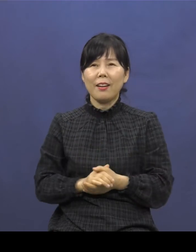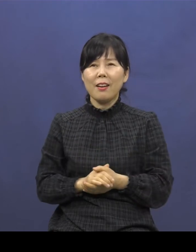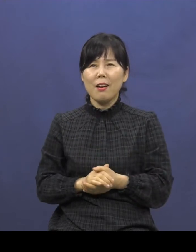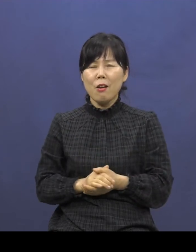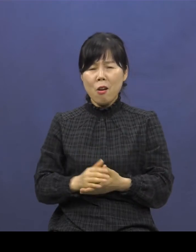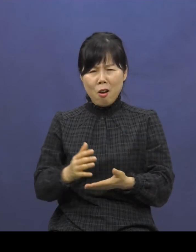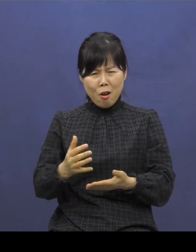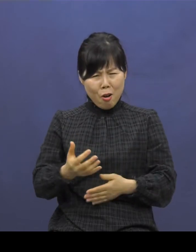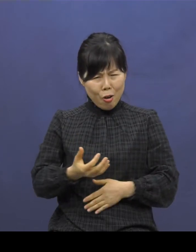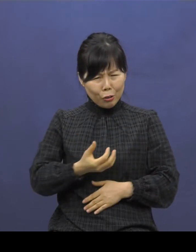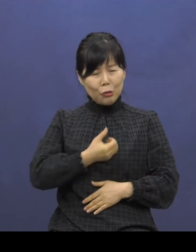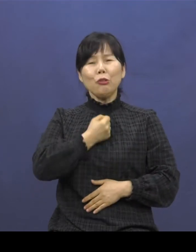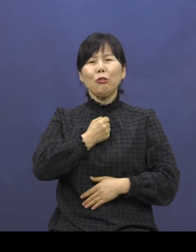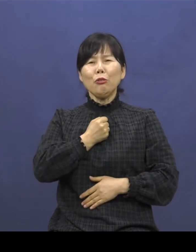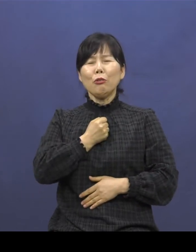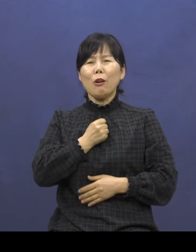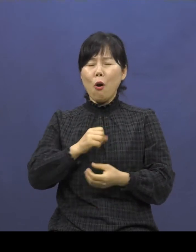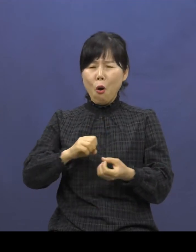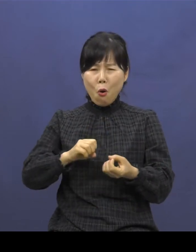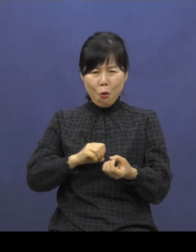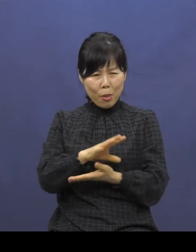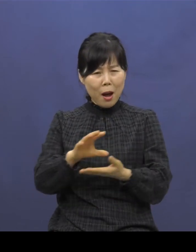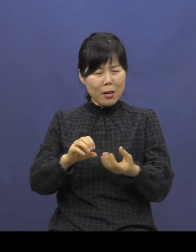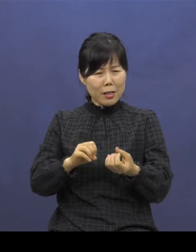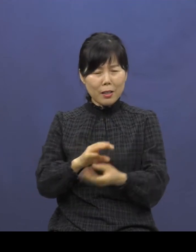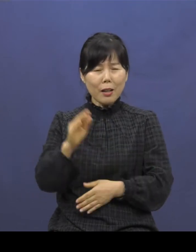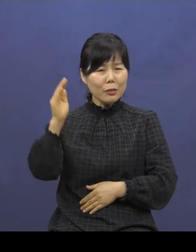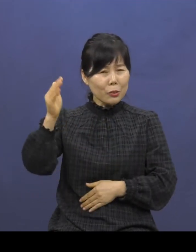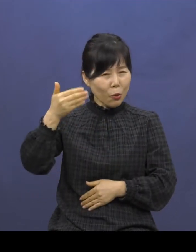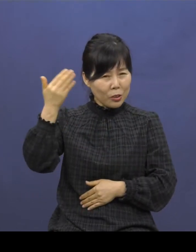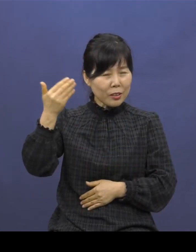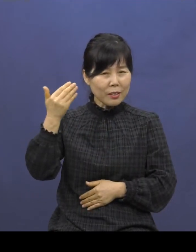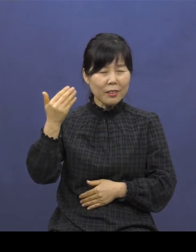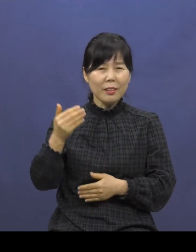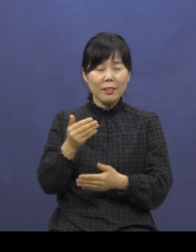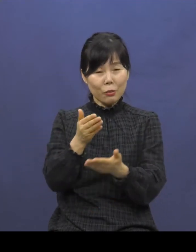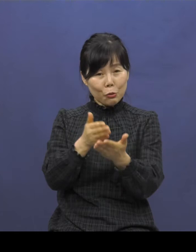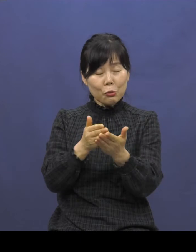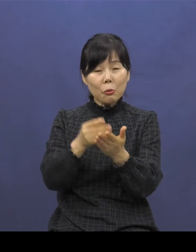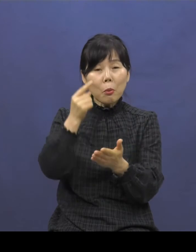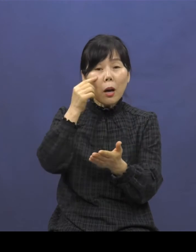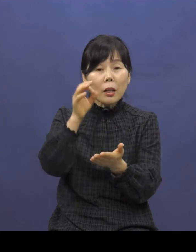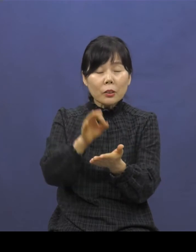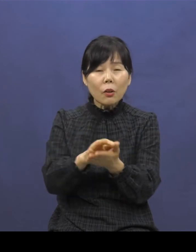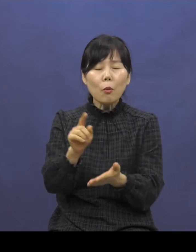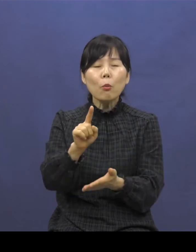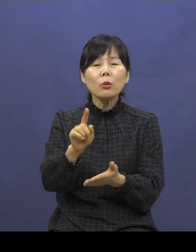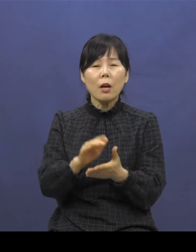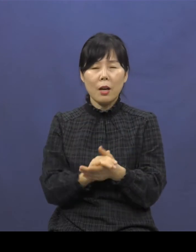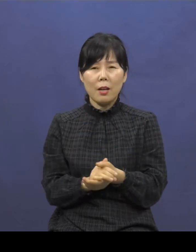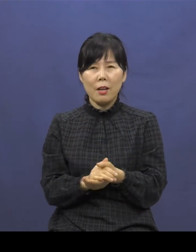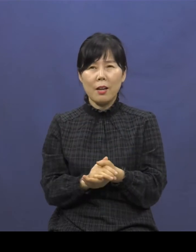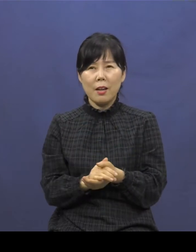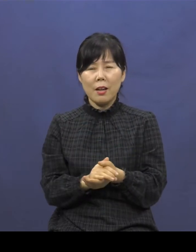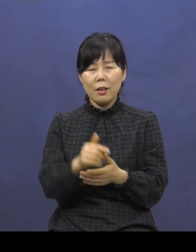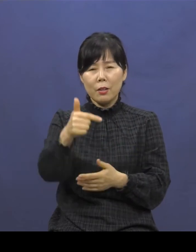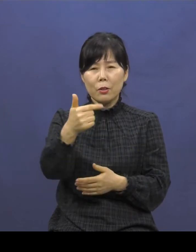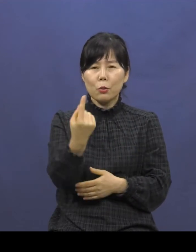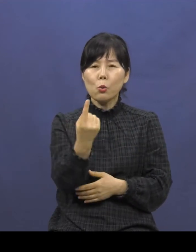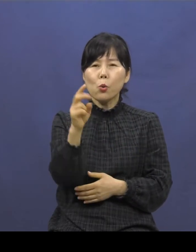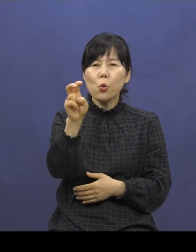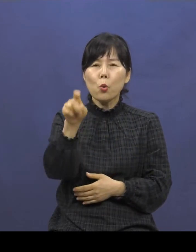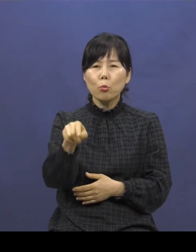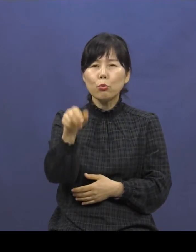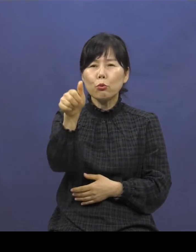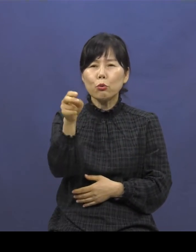정말 충격적이고 그야말로 난리가 난 그런 소식이 들려왔습니다. 그것은 노무현 대통령이